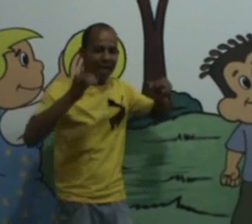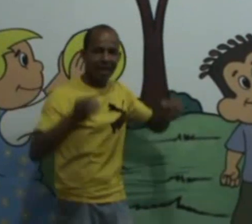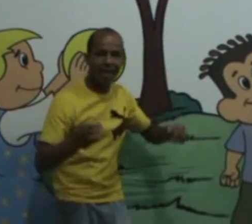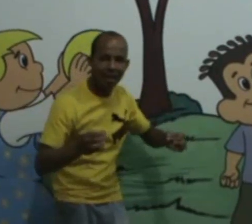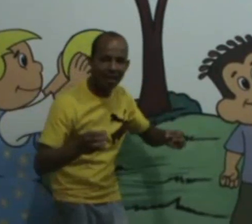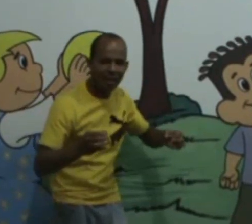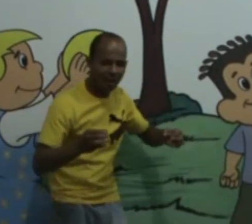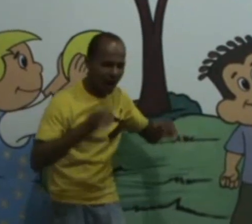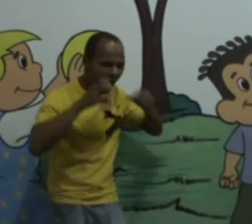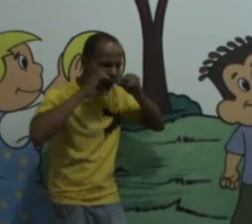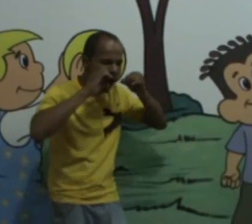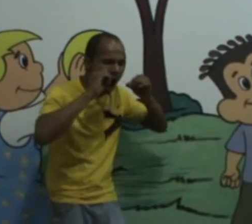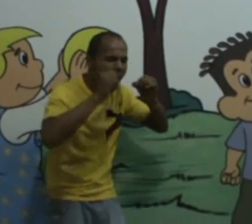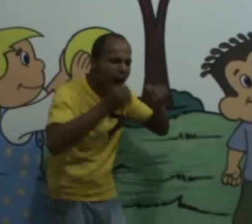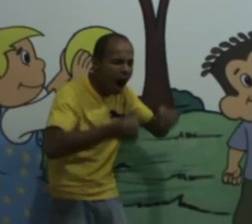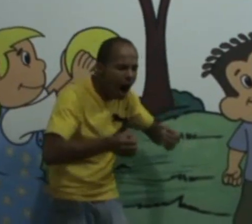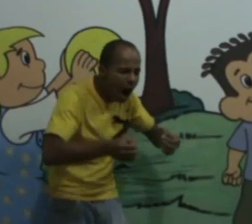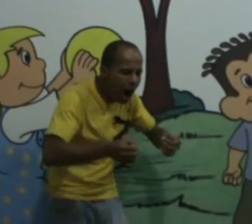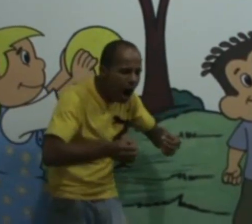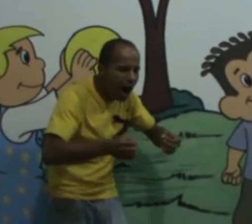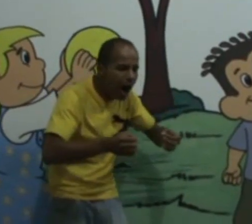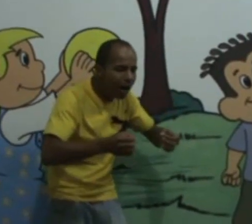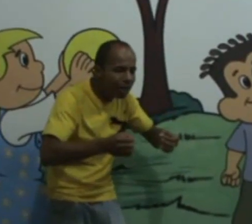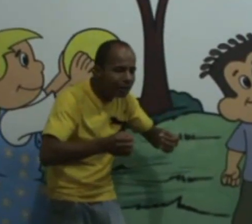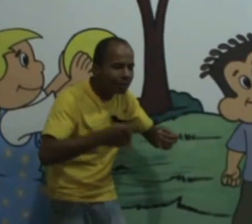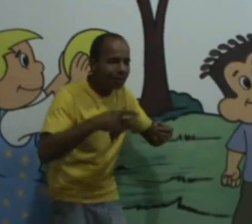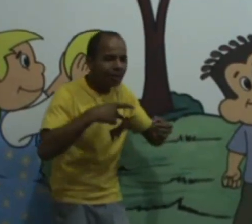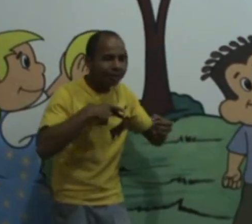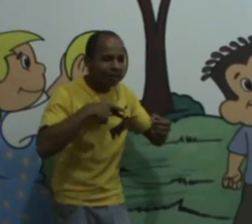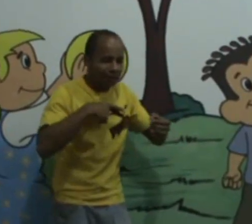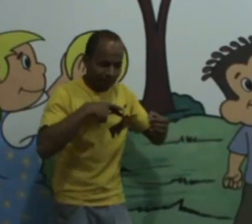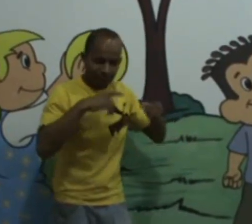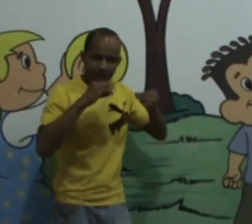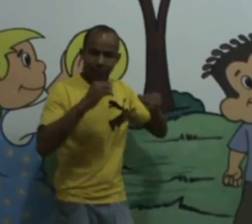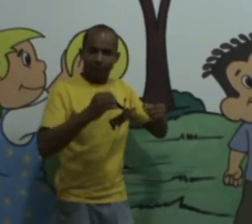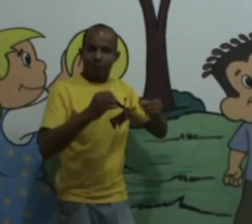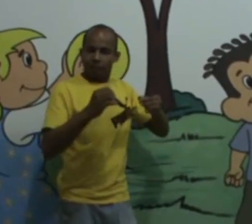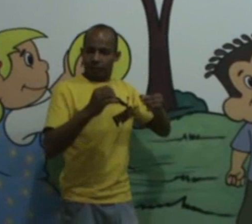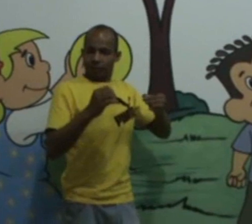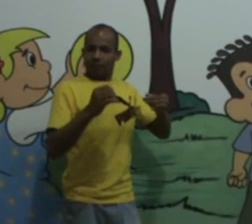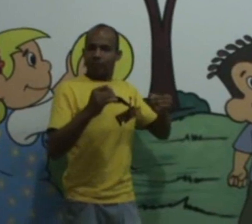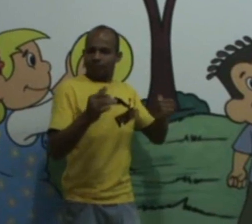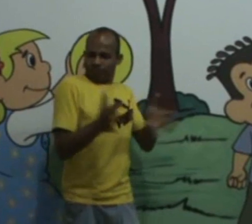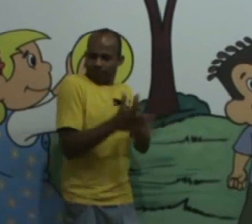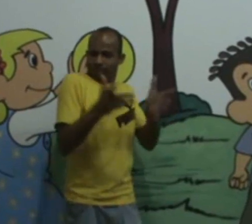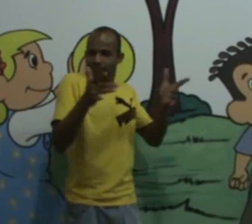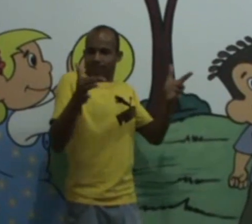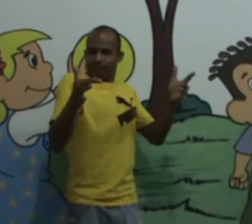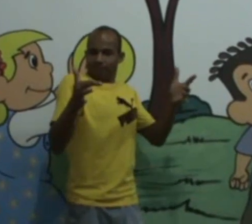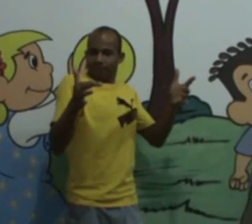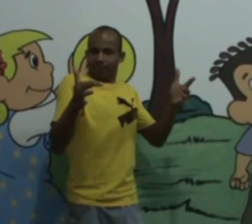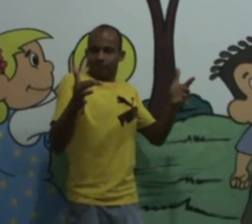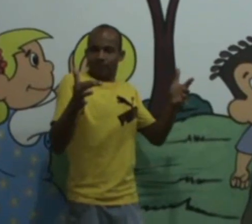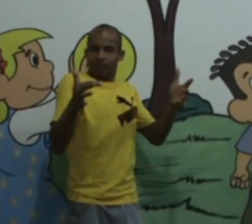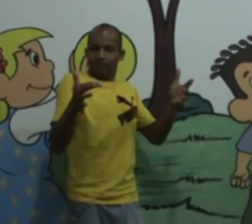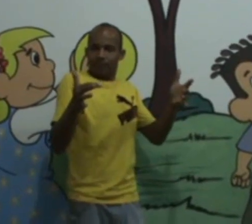grandes e que esses dentes eram muito valiosos. Então ela